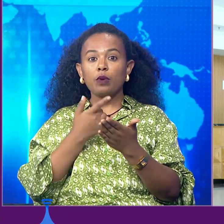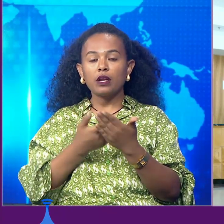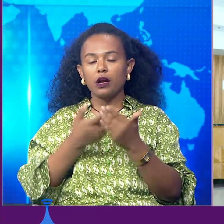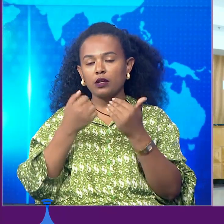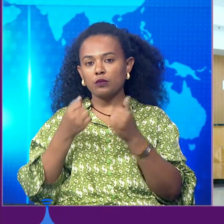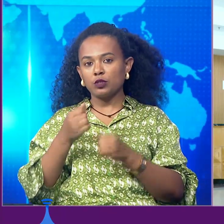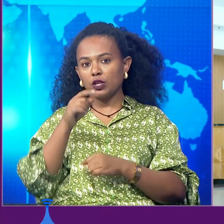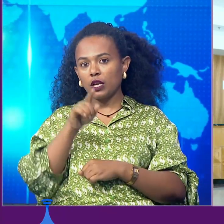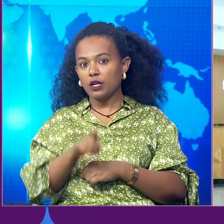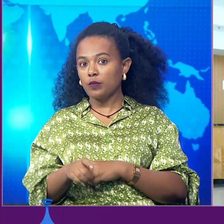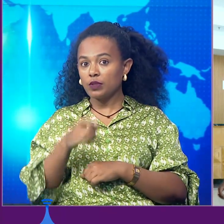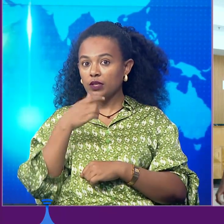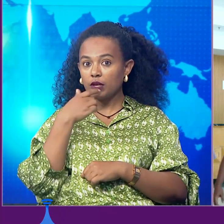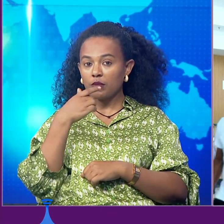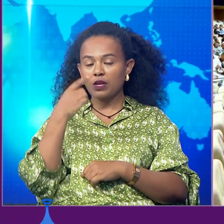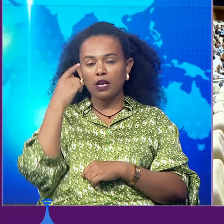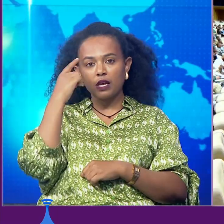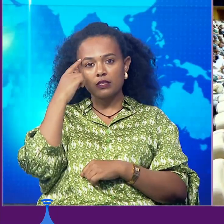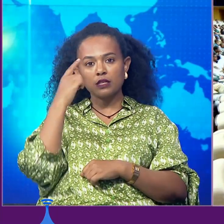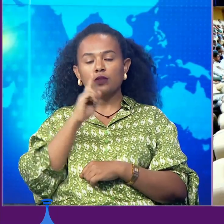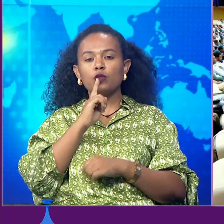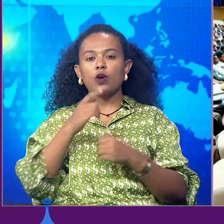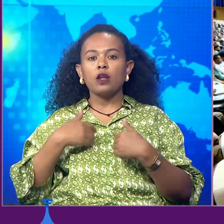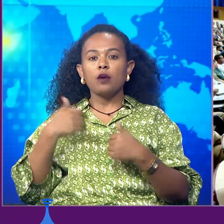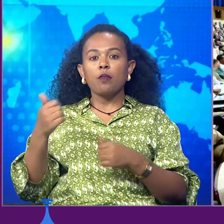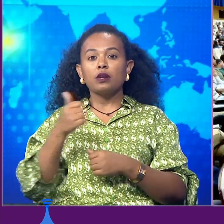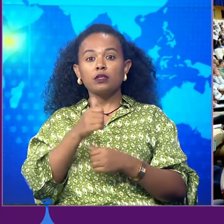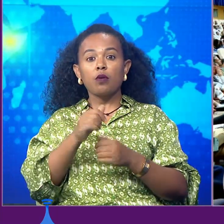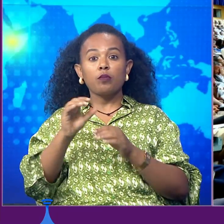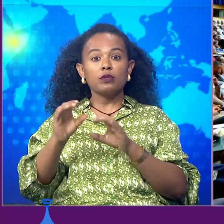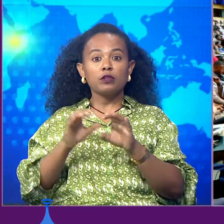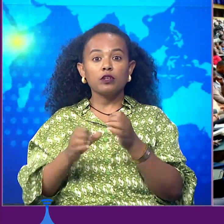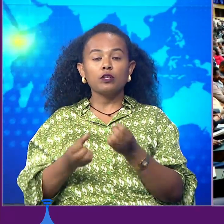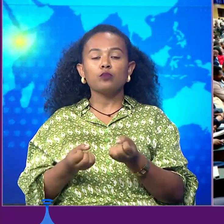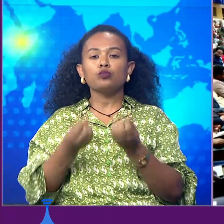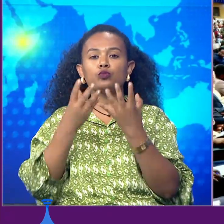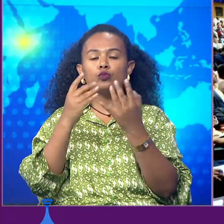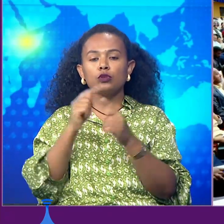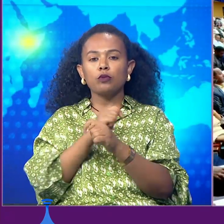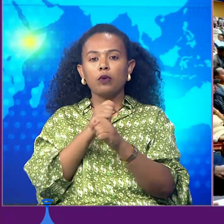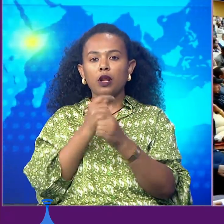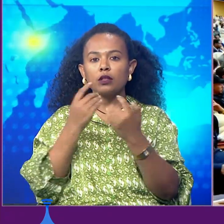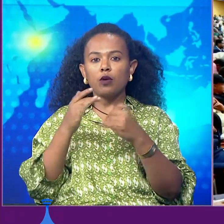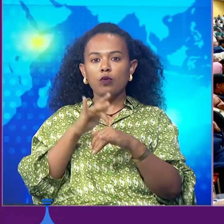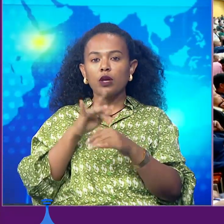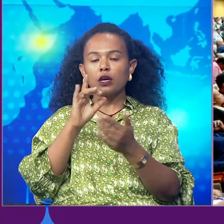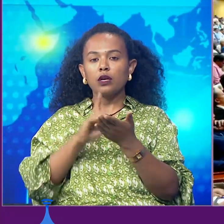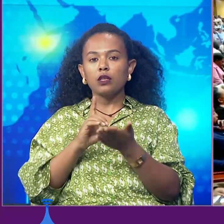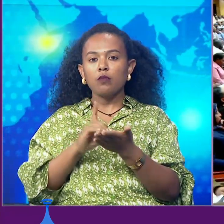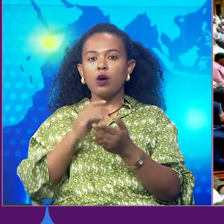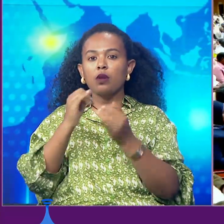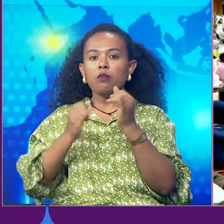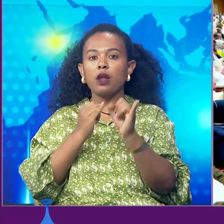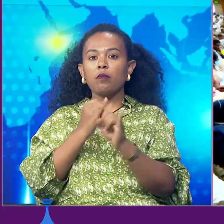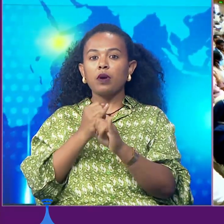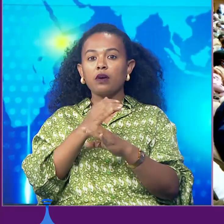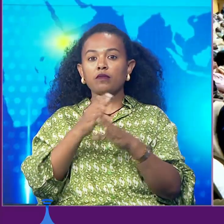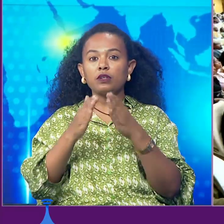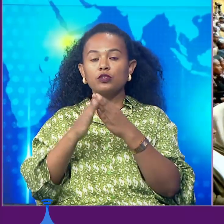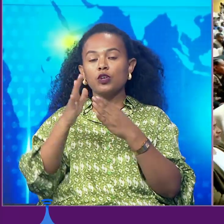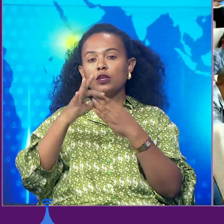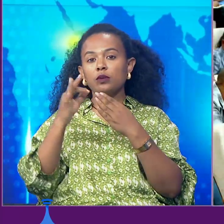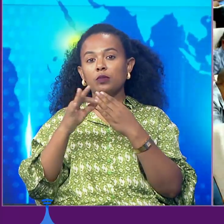ይኖርበታል የሚል አስተያየት ነው ያለኝ። በአዲስ አበባ በተከናወኑ ዘርፈ ብዙ ተግባራት አሁን ላይ ከተማዋን በዓለም አቀፍ ደረጃ ተመራጭ